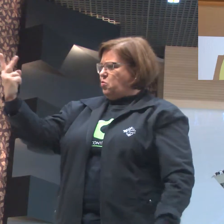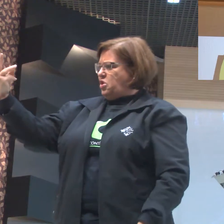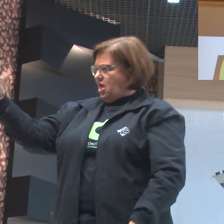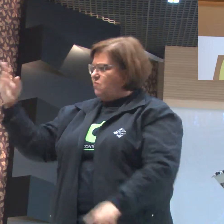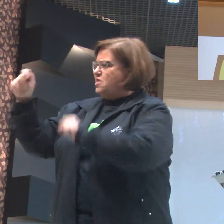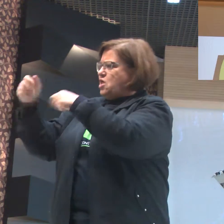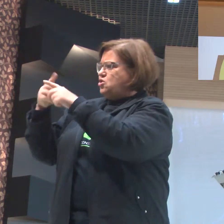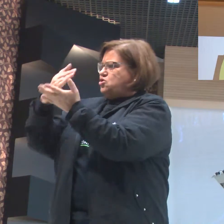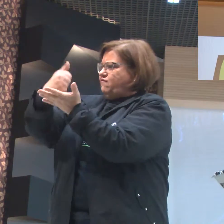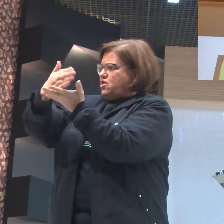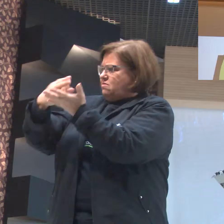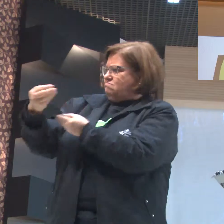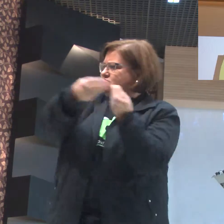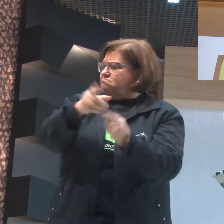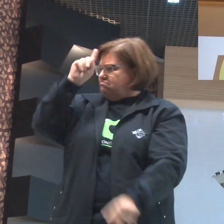socialista.